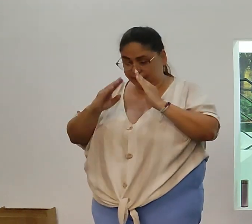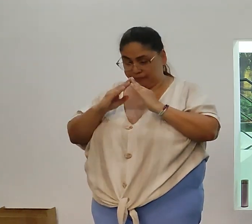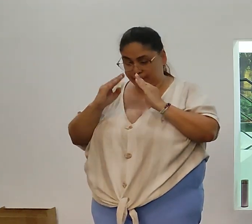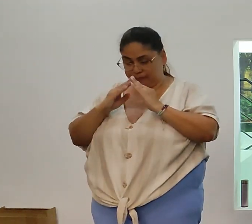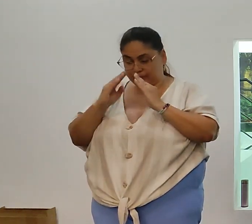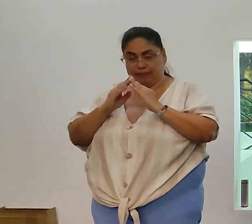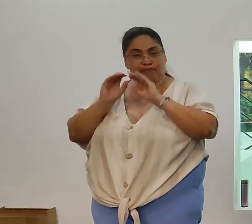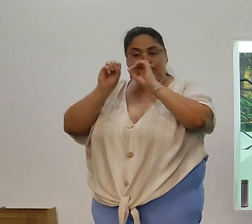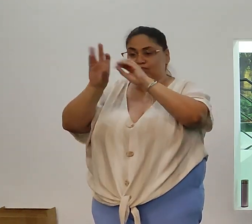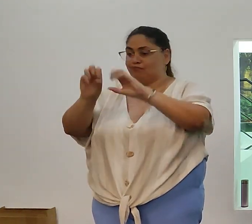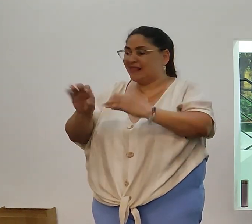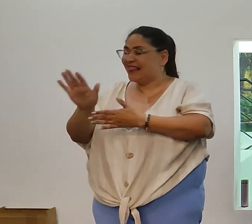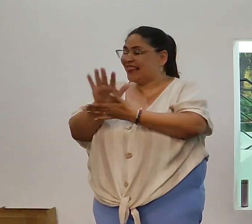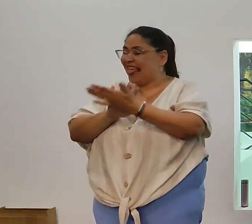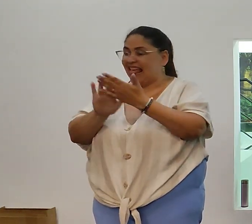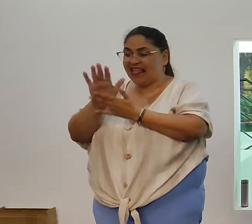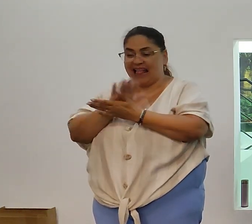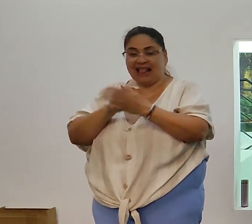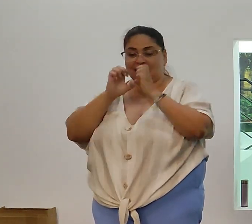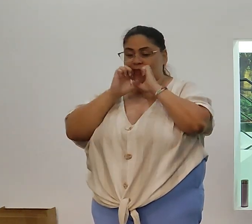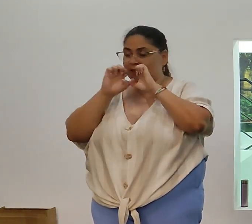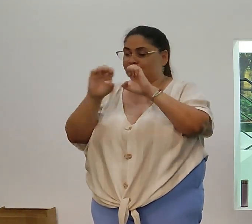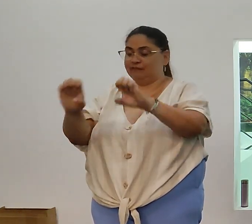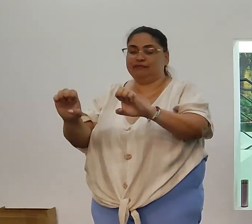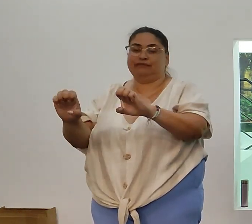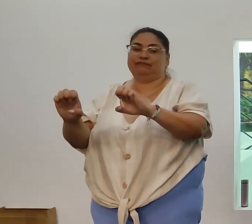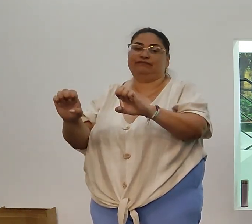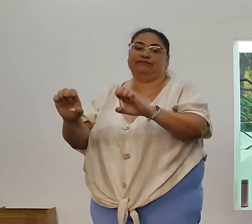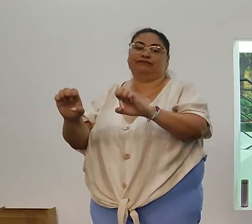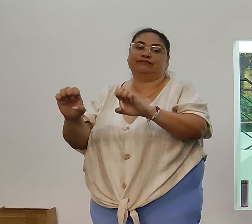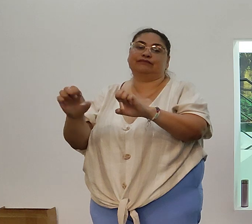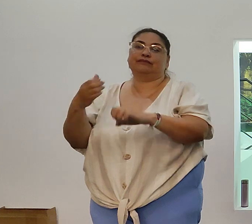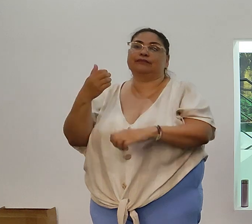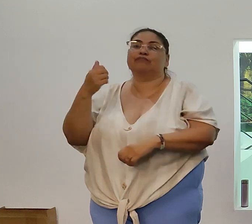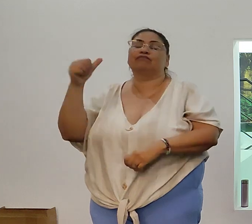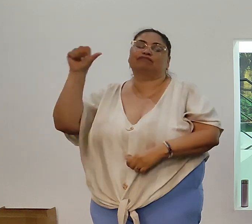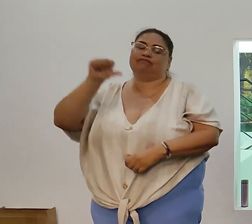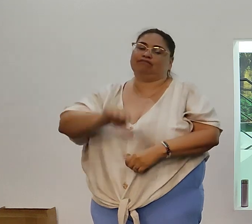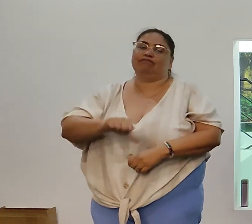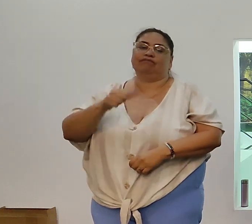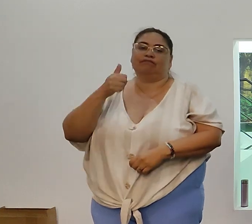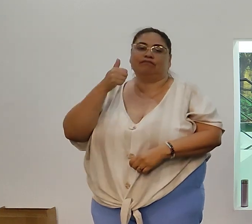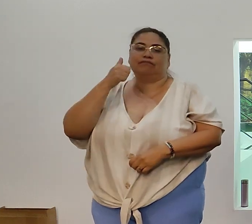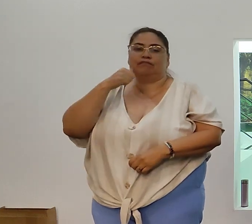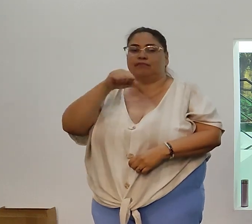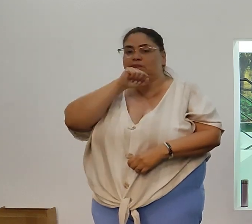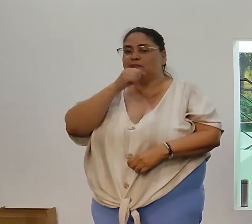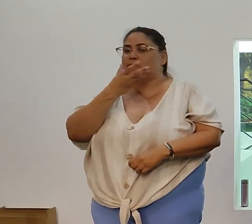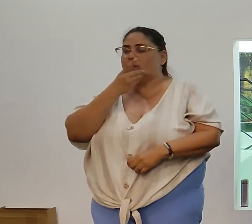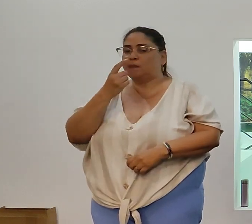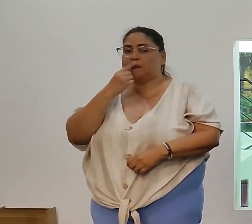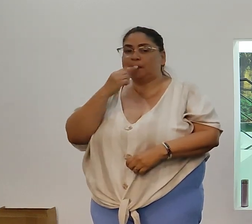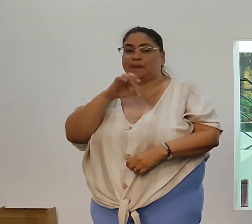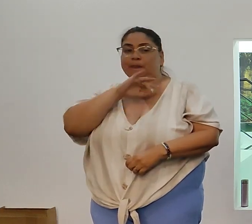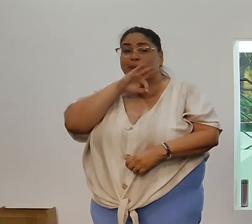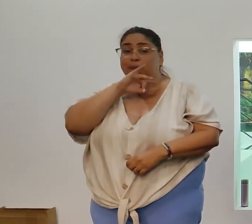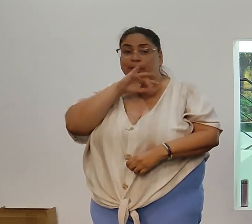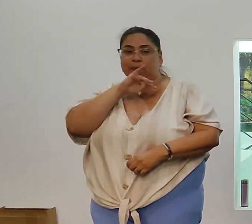e não ensinamos o evangelho dentro do nosso lar, nós somos os mais miseráveis de